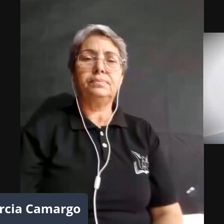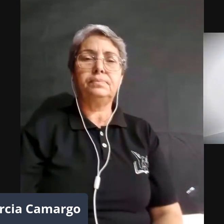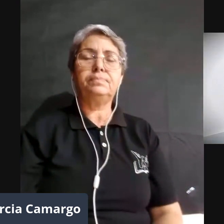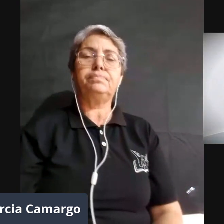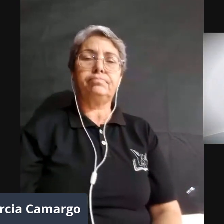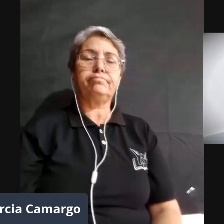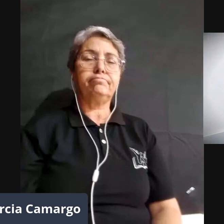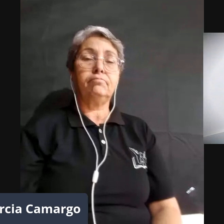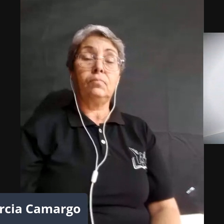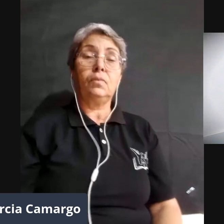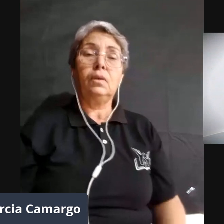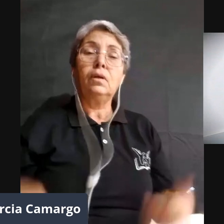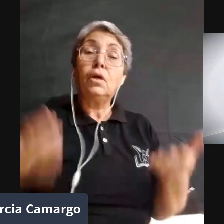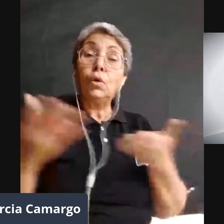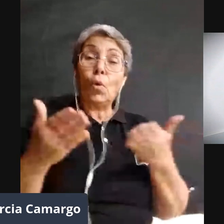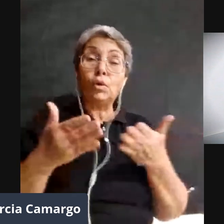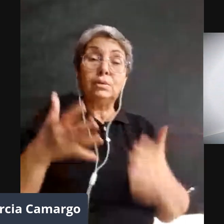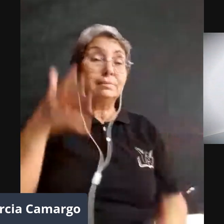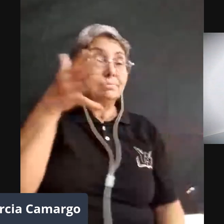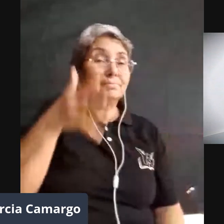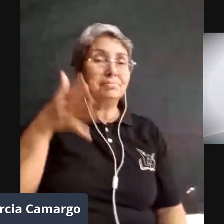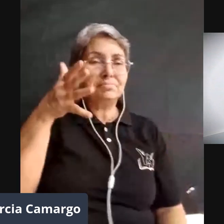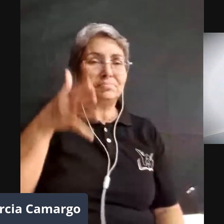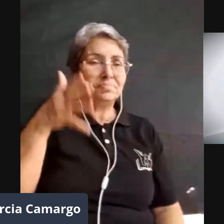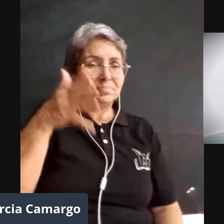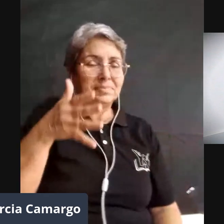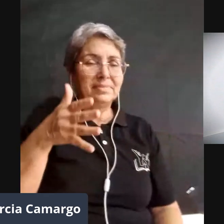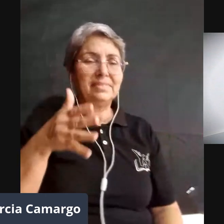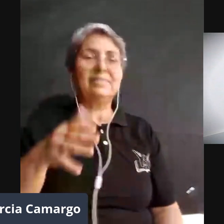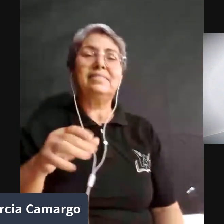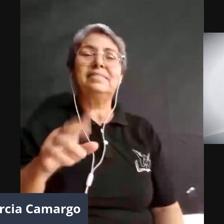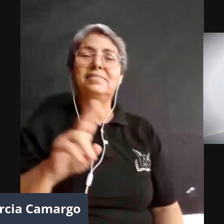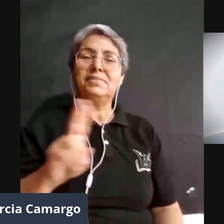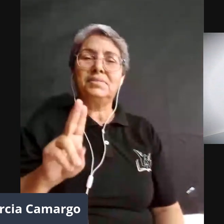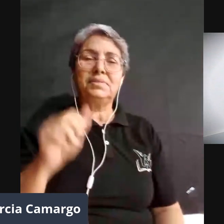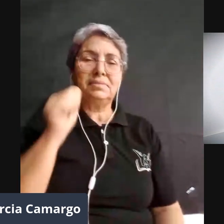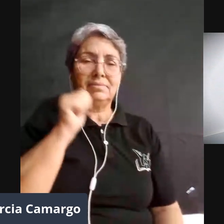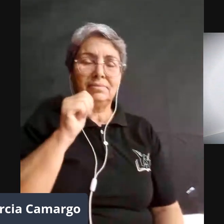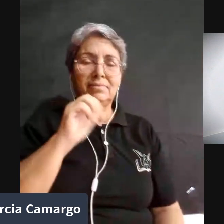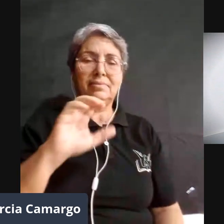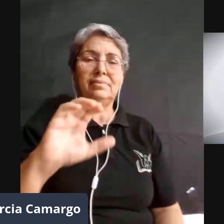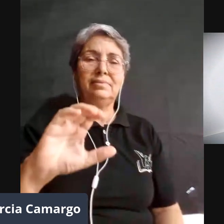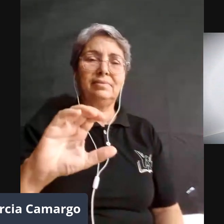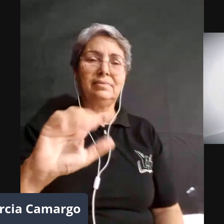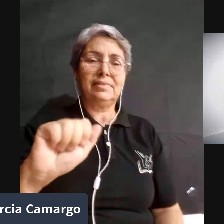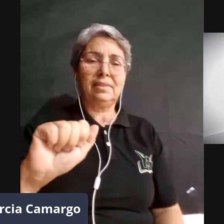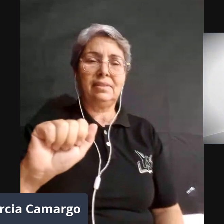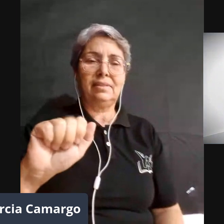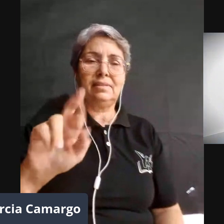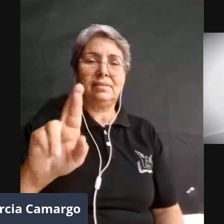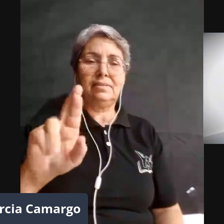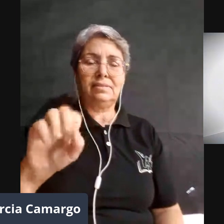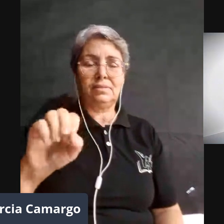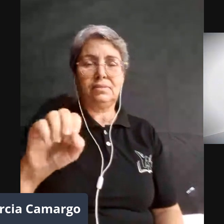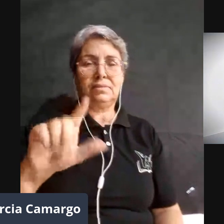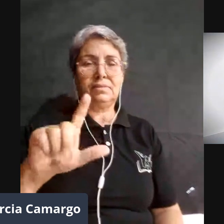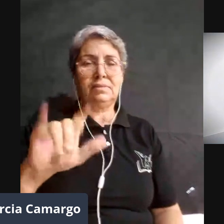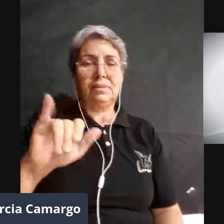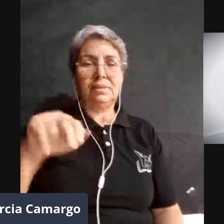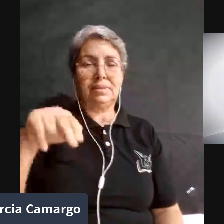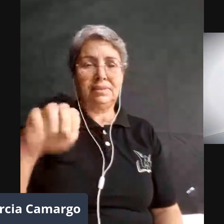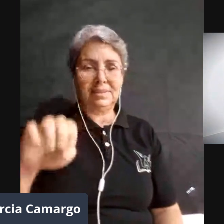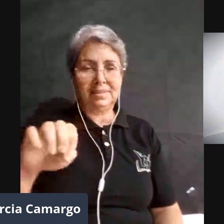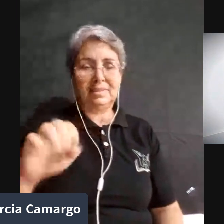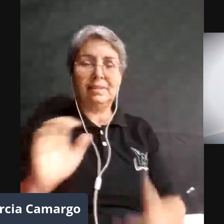Nossa primeira palestrante é a irmã Caroline Formighieri. A Caroline é casada com o Fábio Humberto, mãe do Giovanni